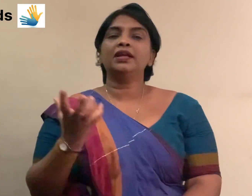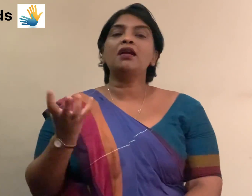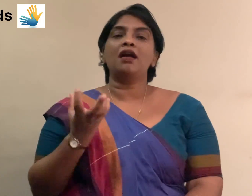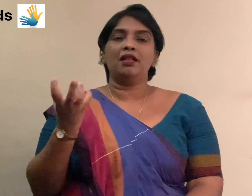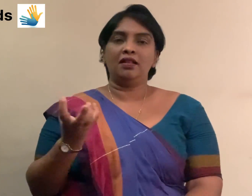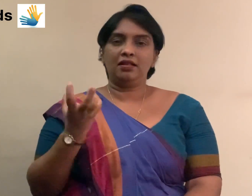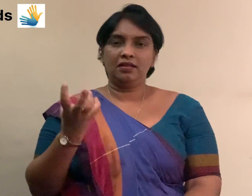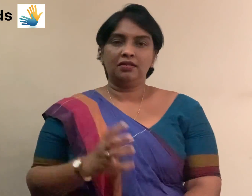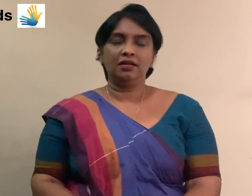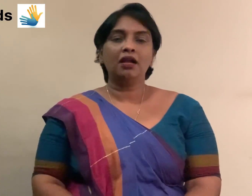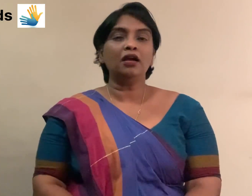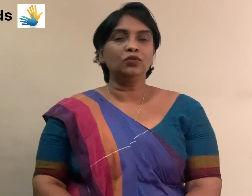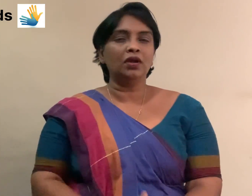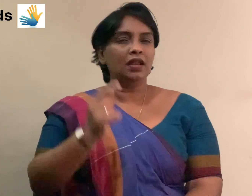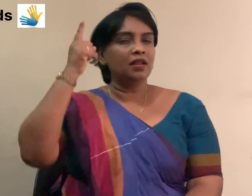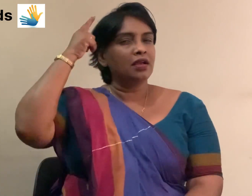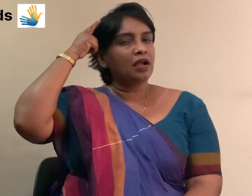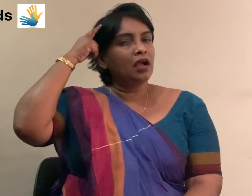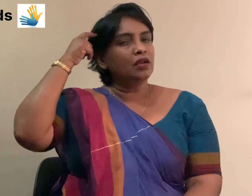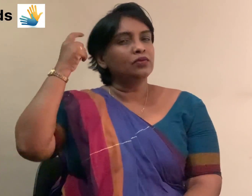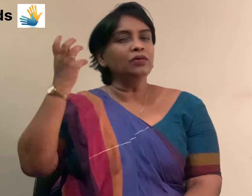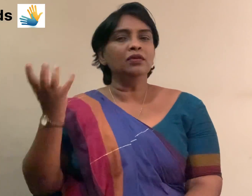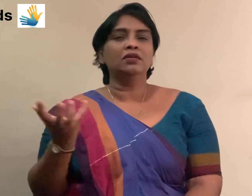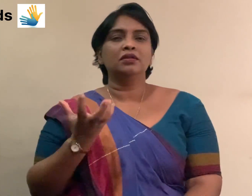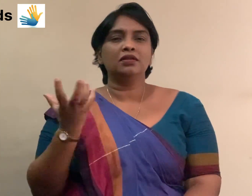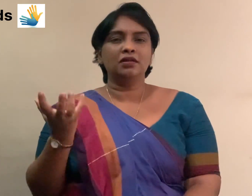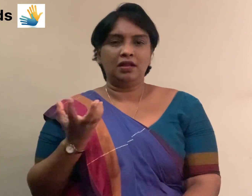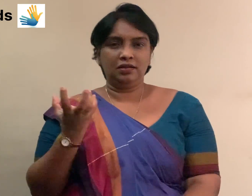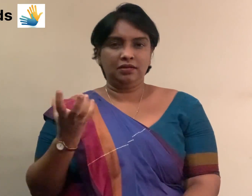ගල්. කළු ගල්. කළු ගල්.